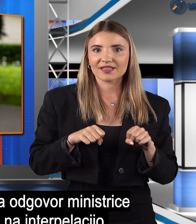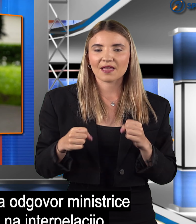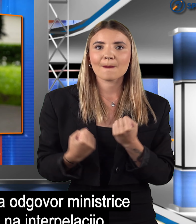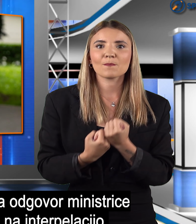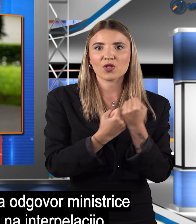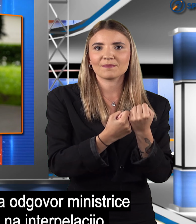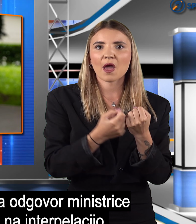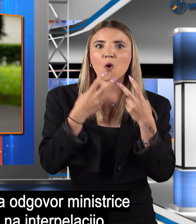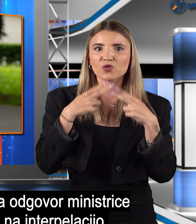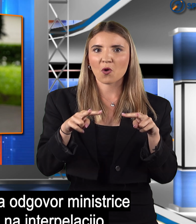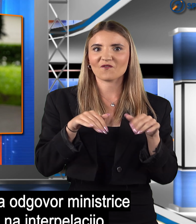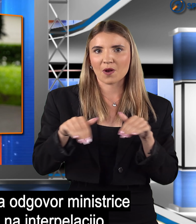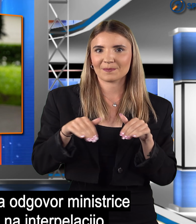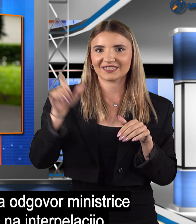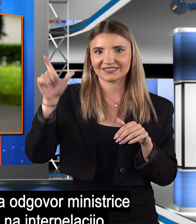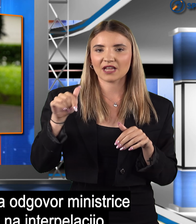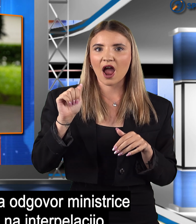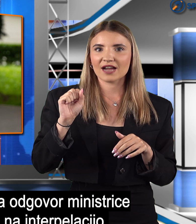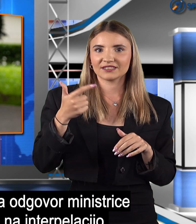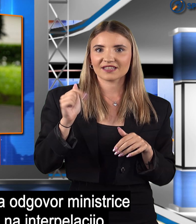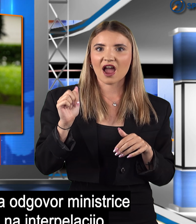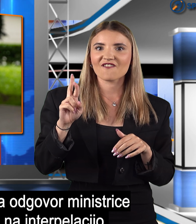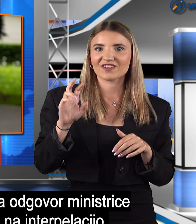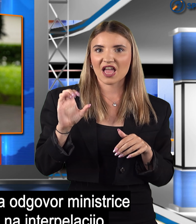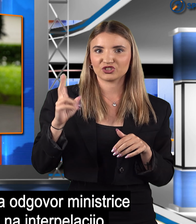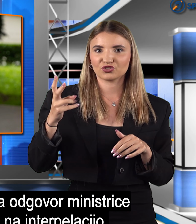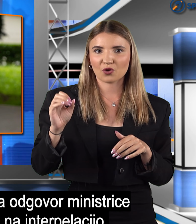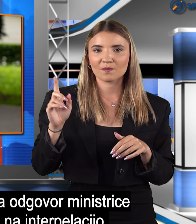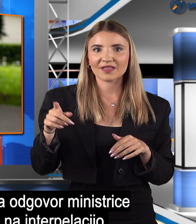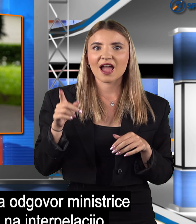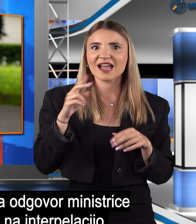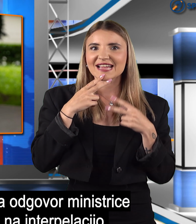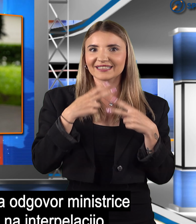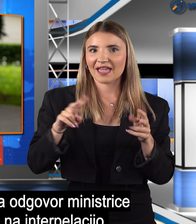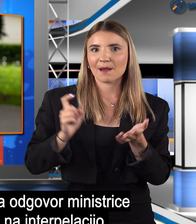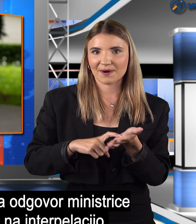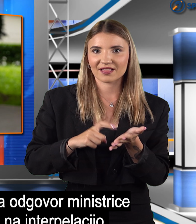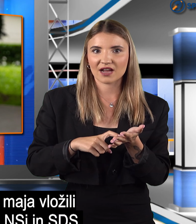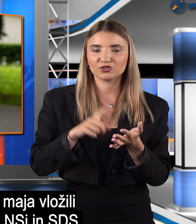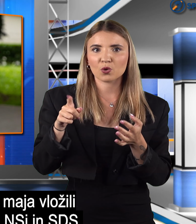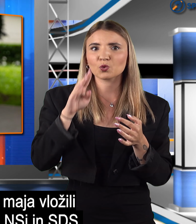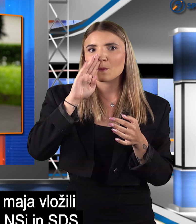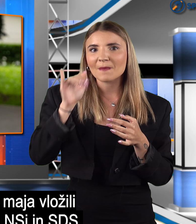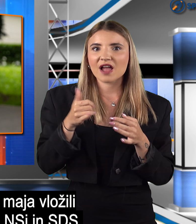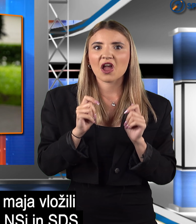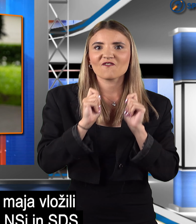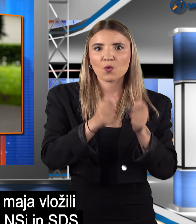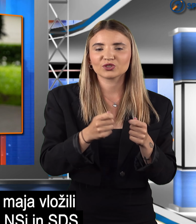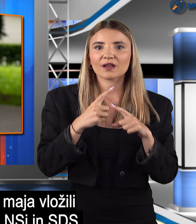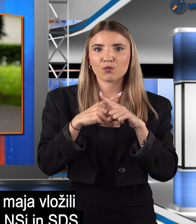Vlada je podprla odgovor ministrice Aste Vrečko na interpelacijo, ki so jo maja vložili poslanci